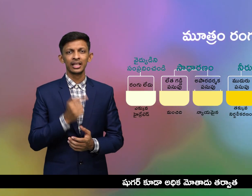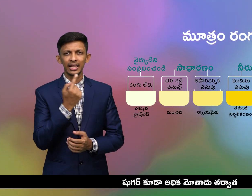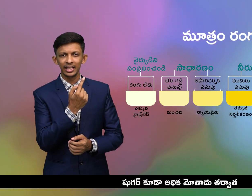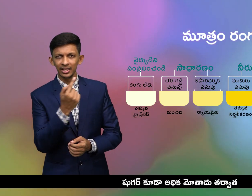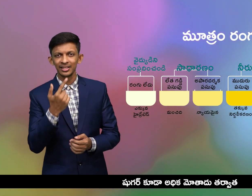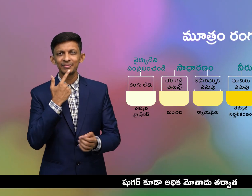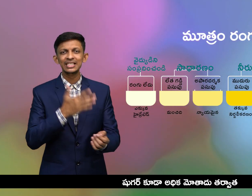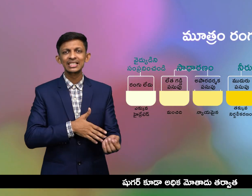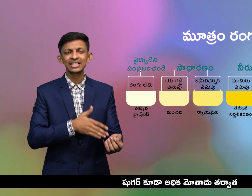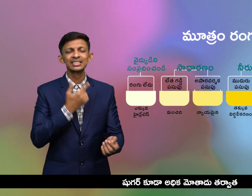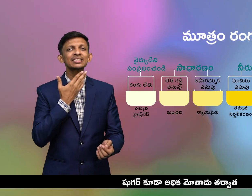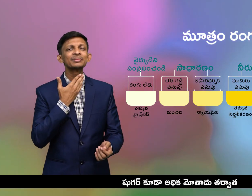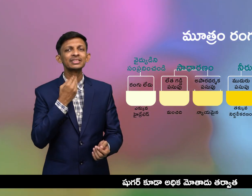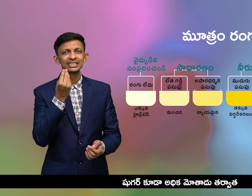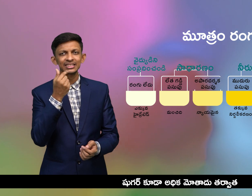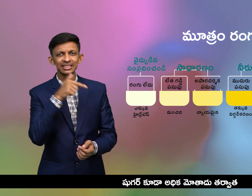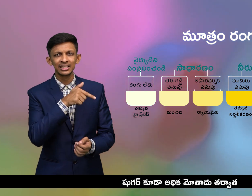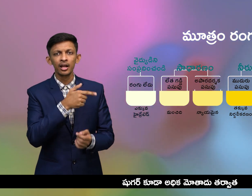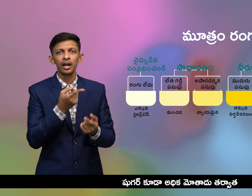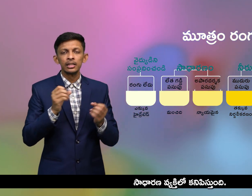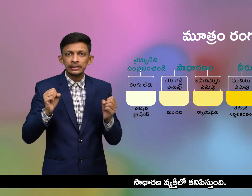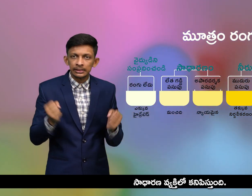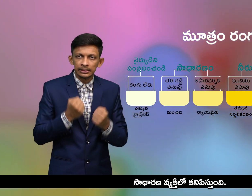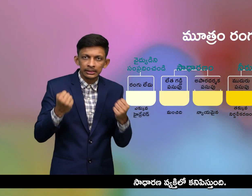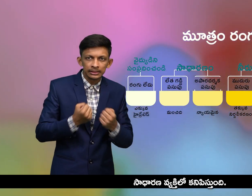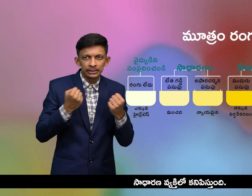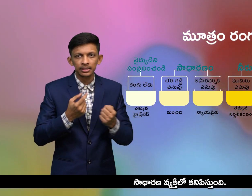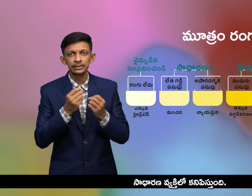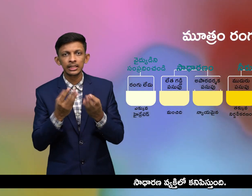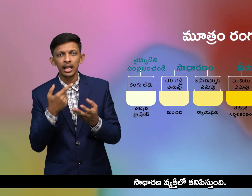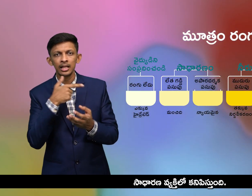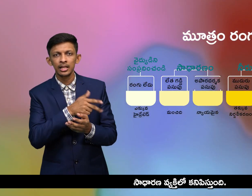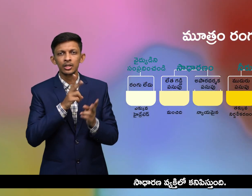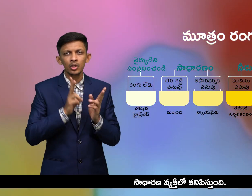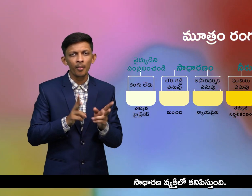షుగర్ కూడా అధిక మోతాదు తర్వాత సాధారణ వ్యక్తిలో కనిపిస్తుంది.